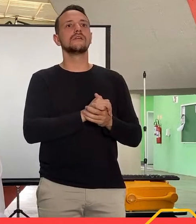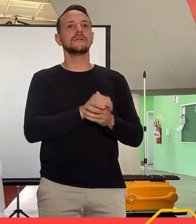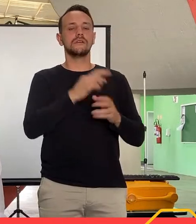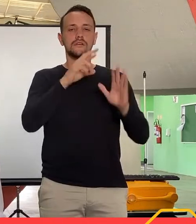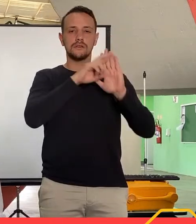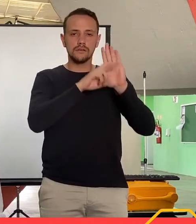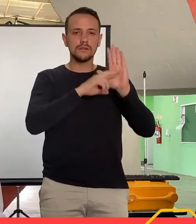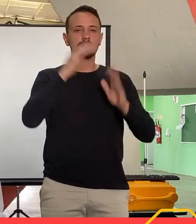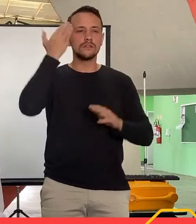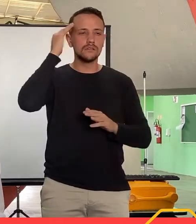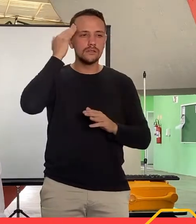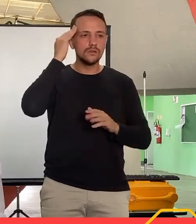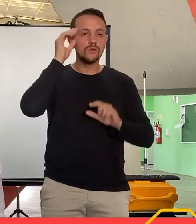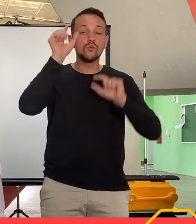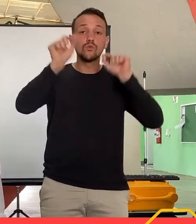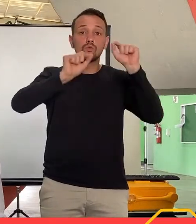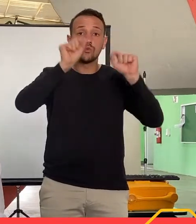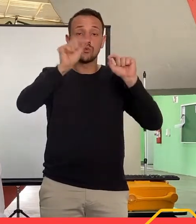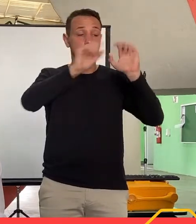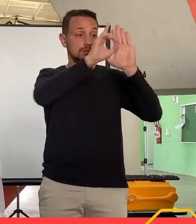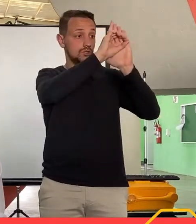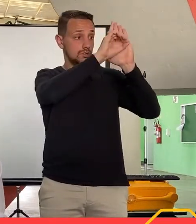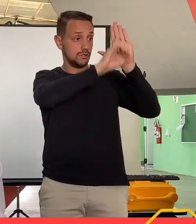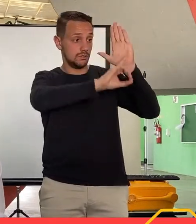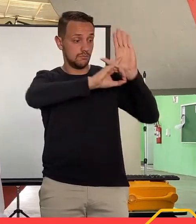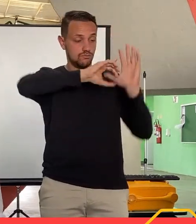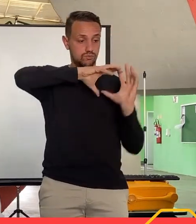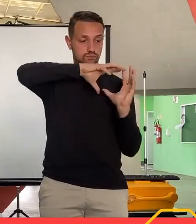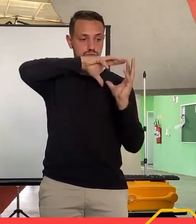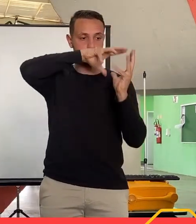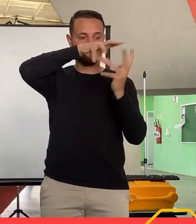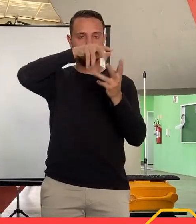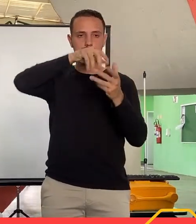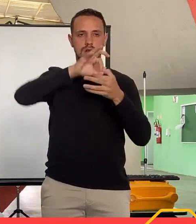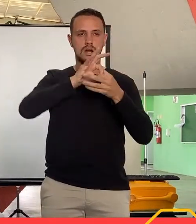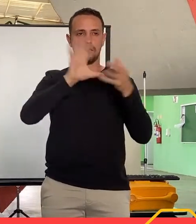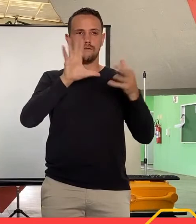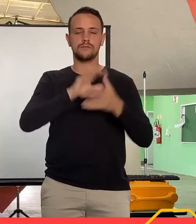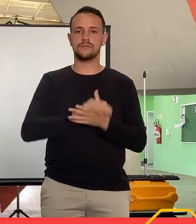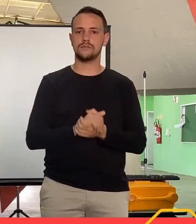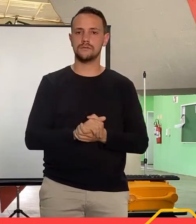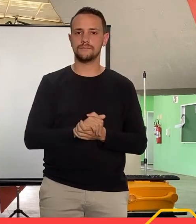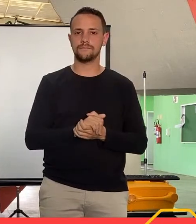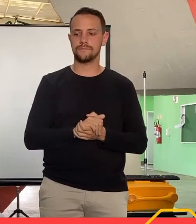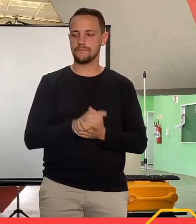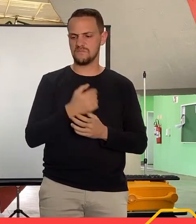compreender o que é um direito universal? Então vejam vocês